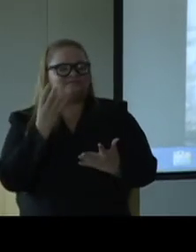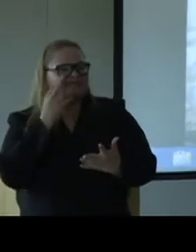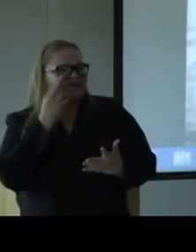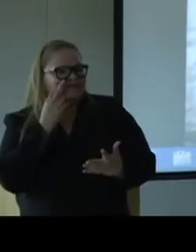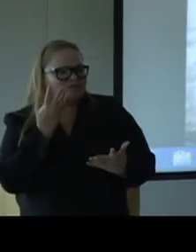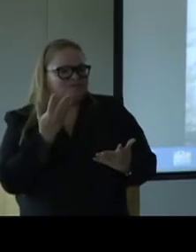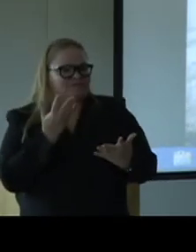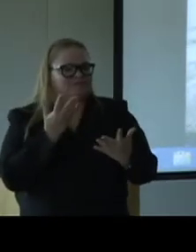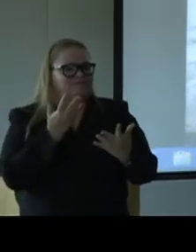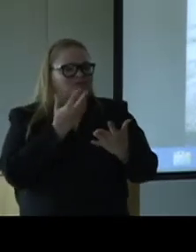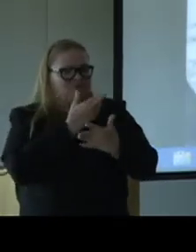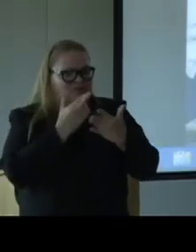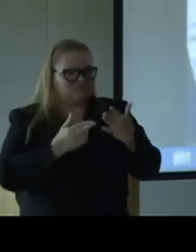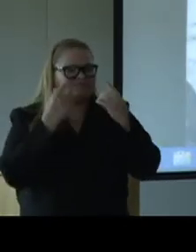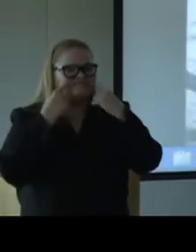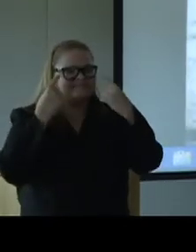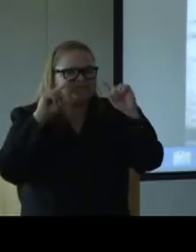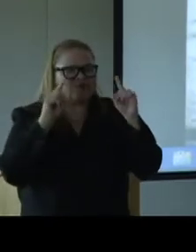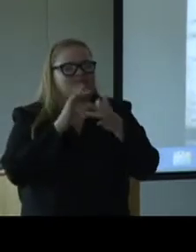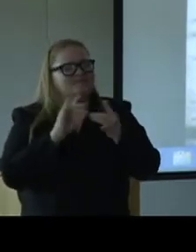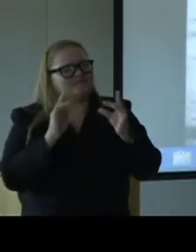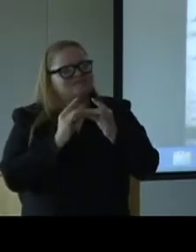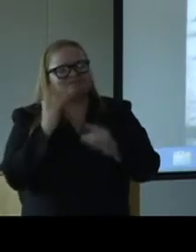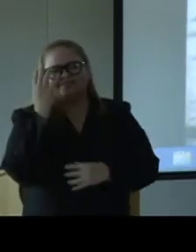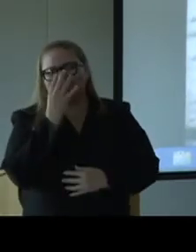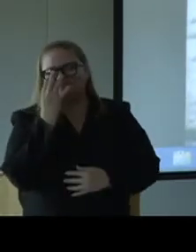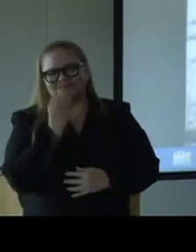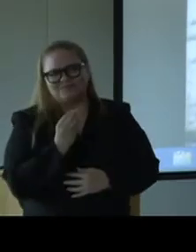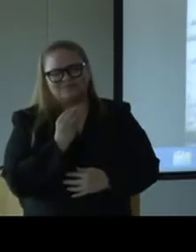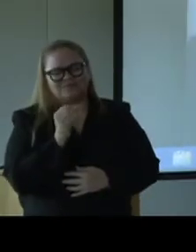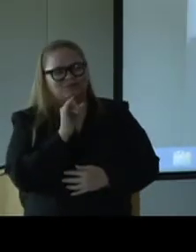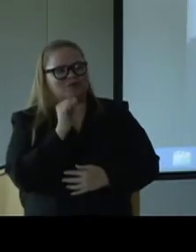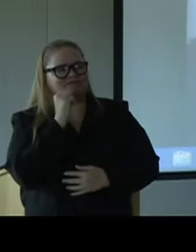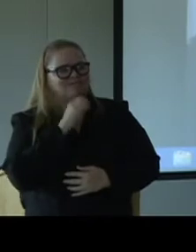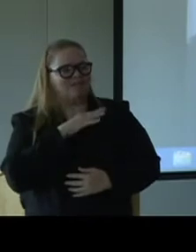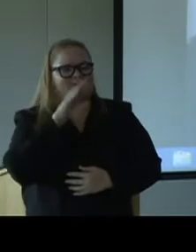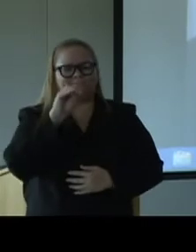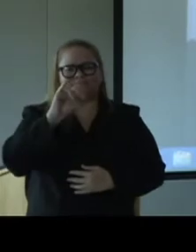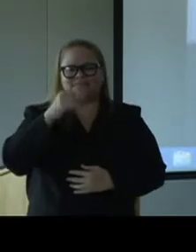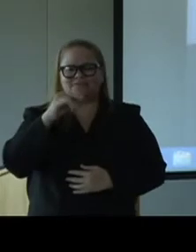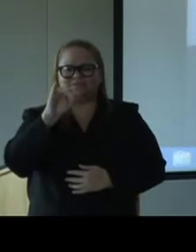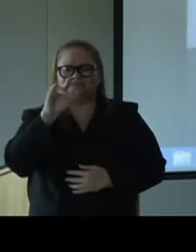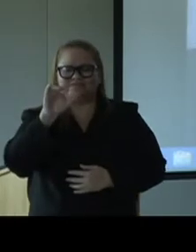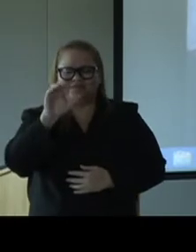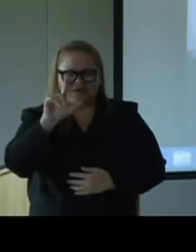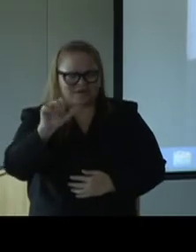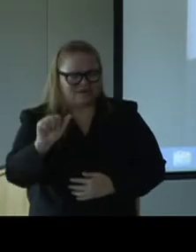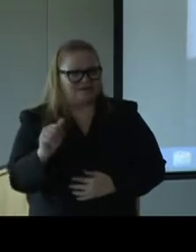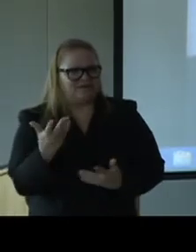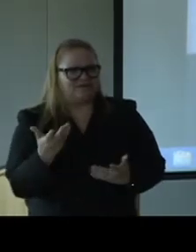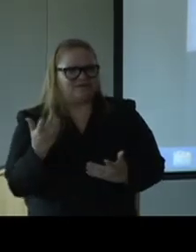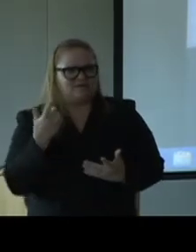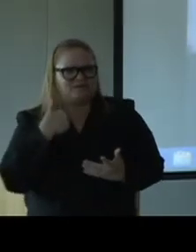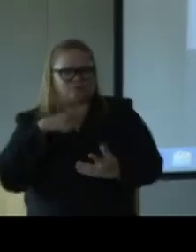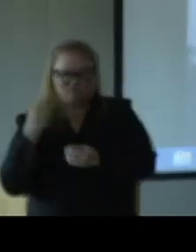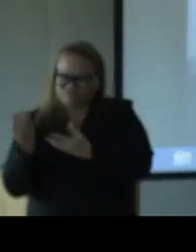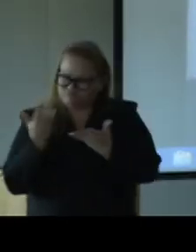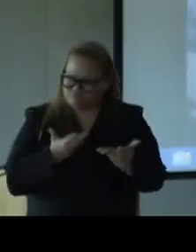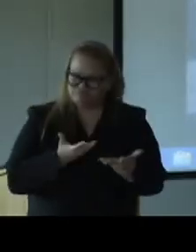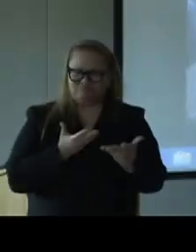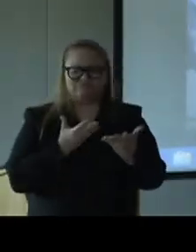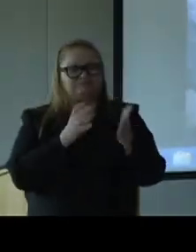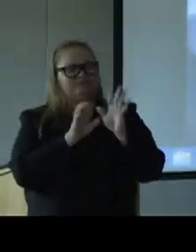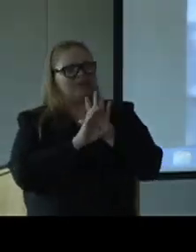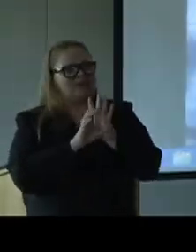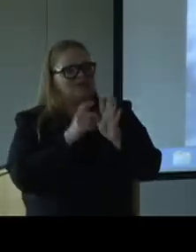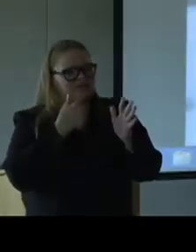de una historia tan linda como la de Migdalia. Desde que recibimos el caso en el centro CIAT, para